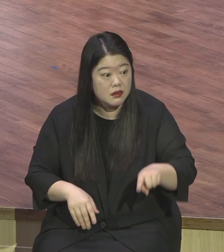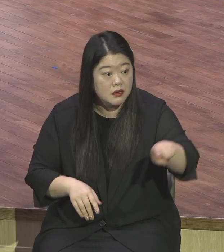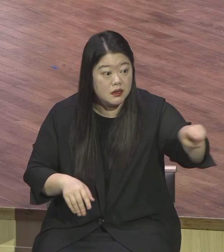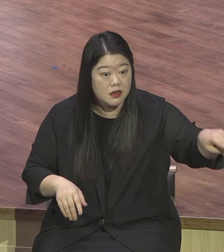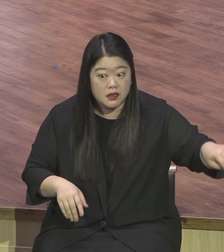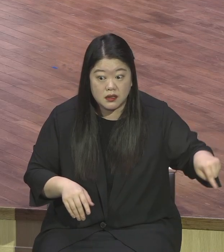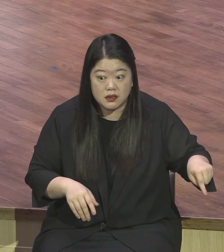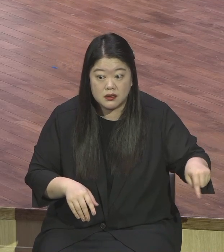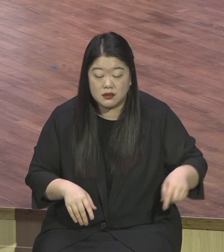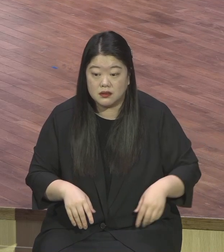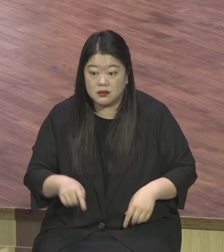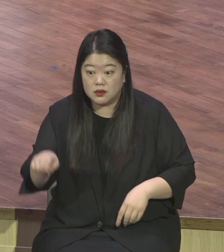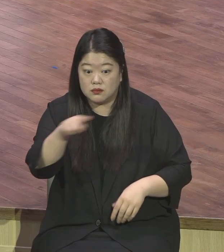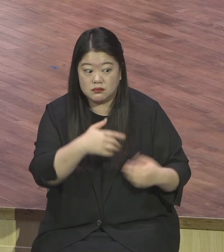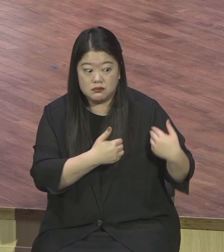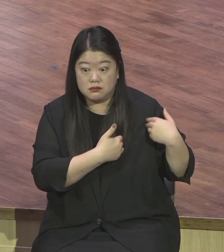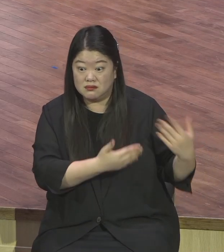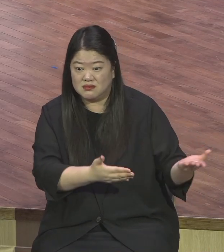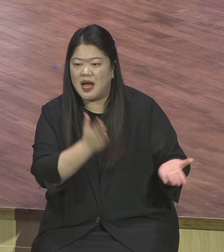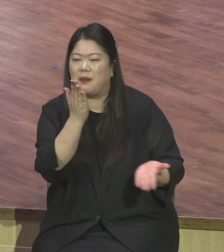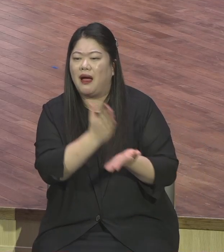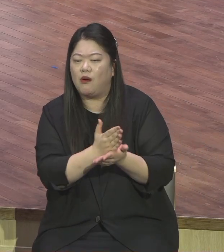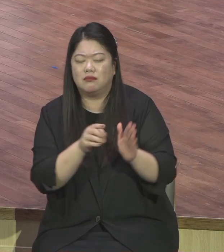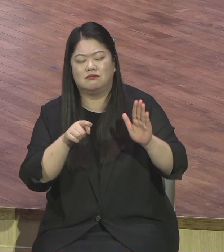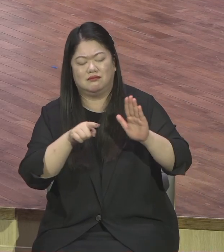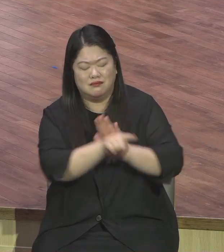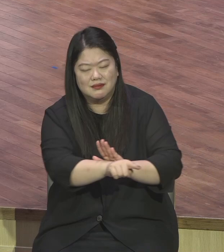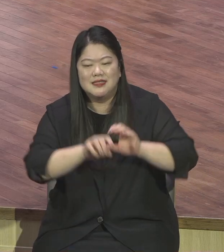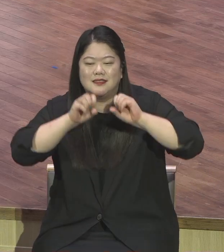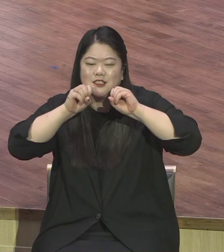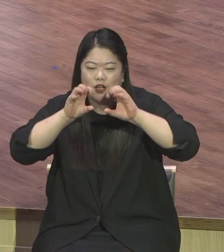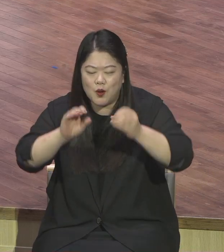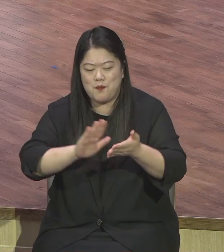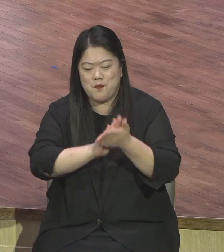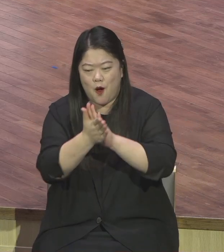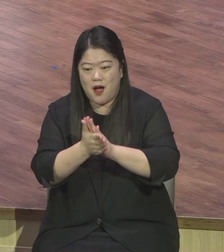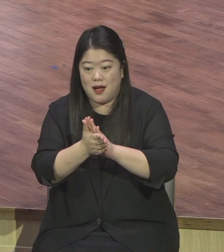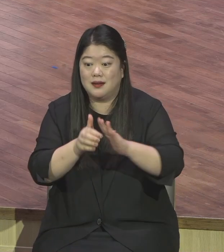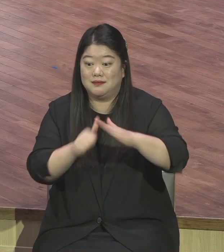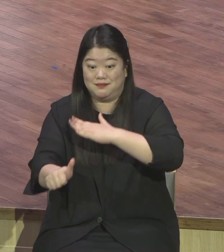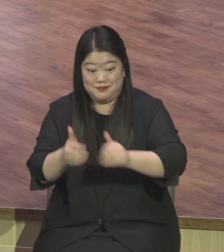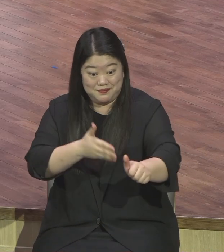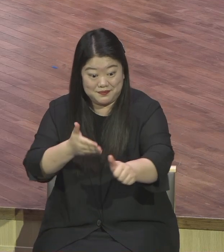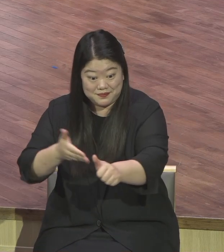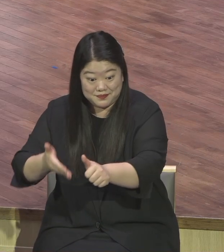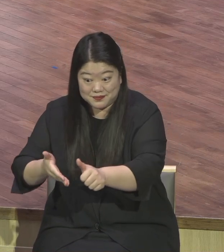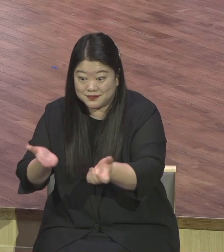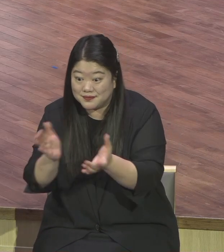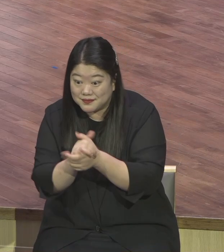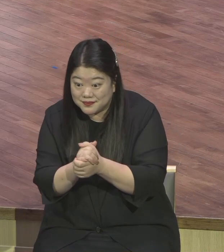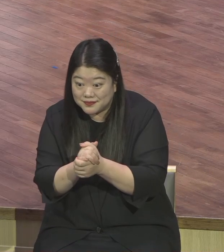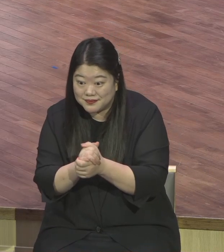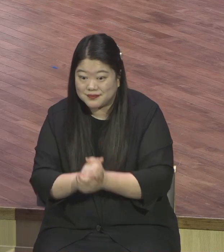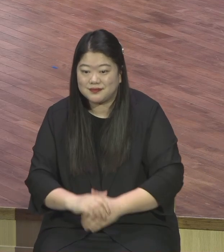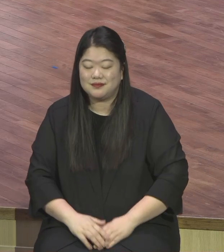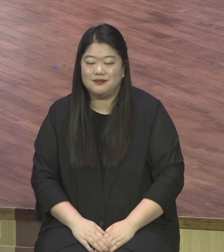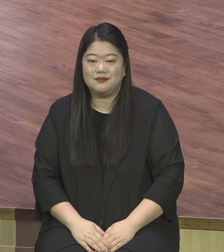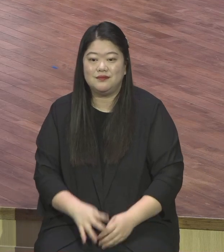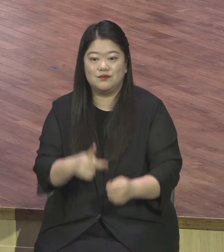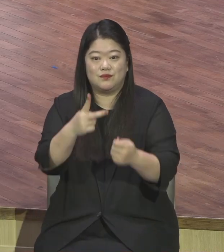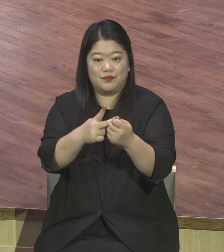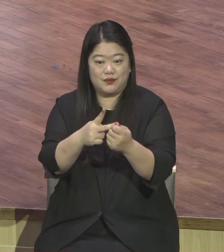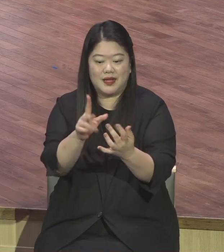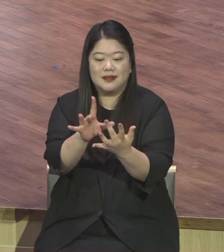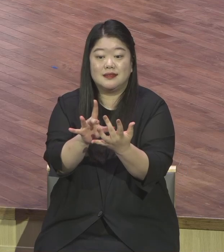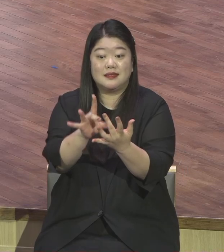이런 현장을 변화시키는 주역들 되기를 주님으로 축복합니다. 두 번째로 특정함의 이유입니다.